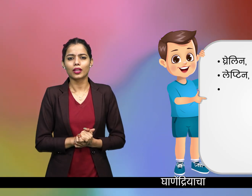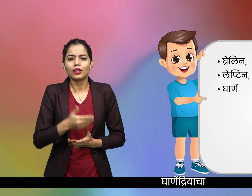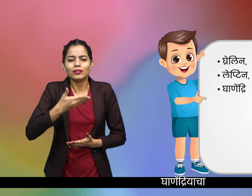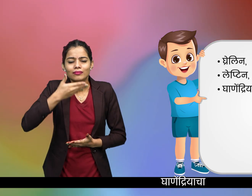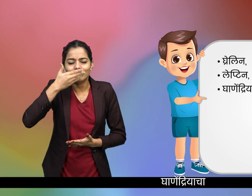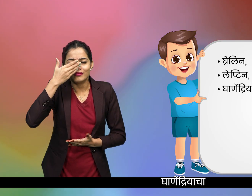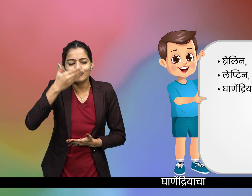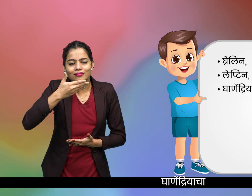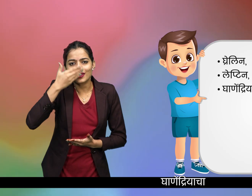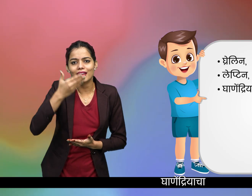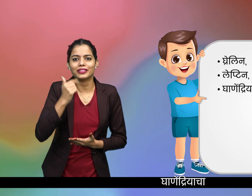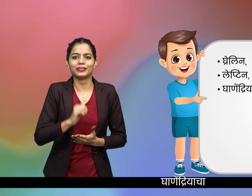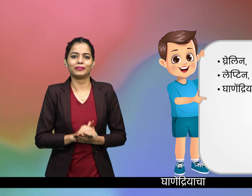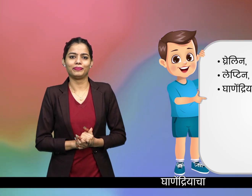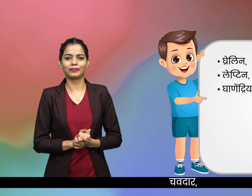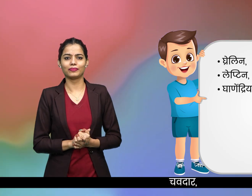घाणेंद्रियांचा,